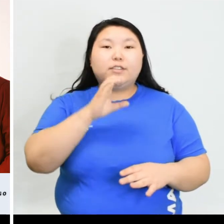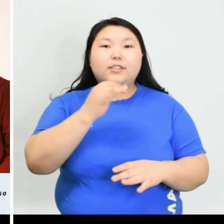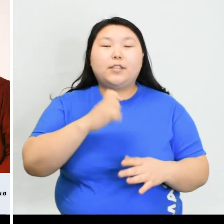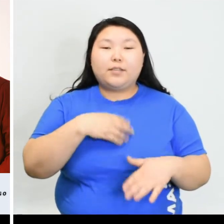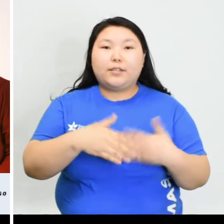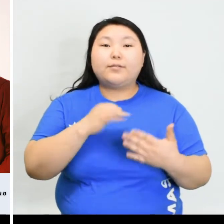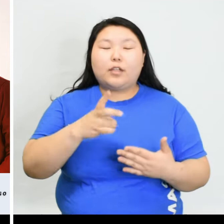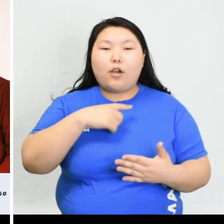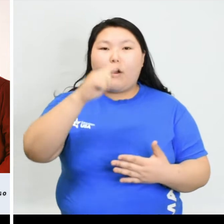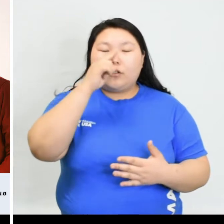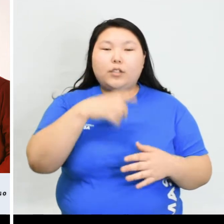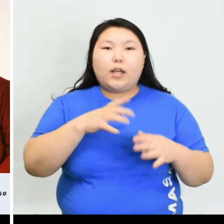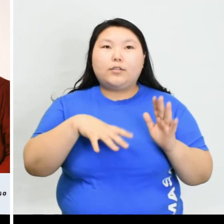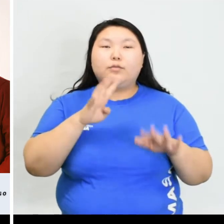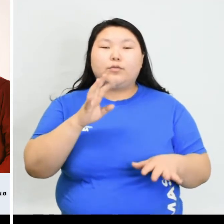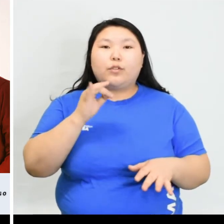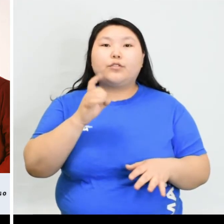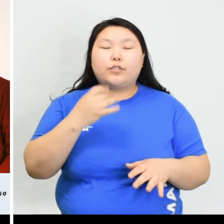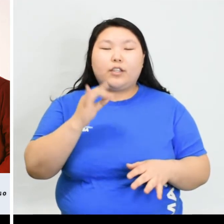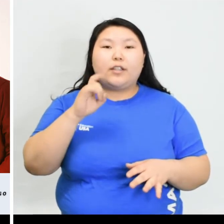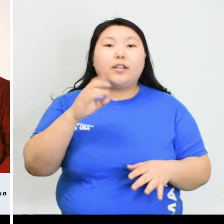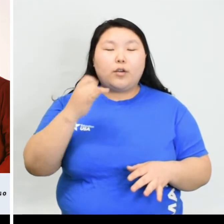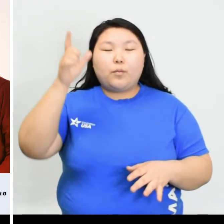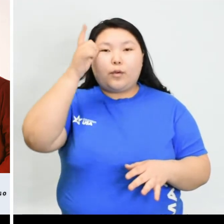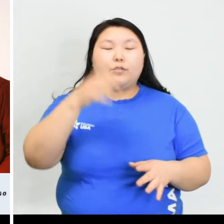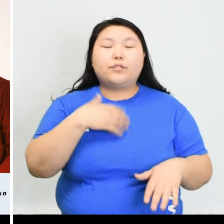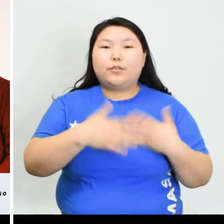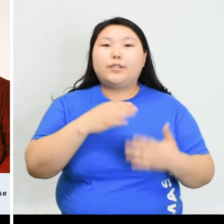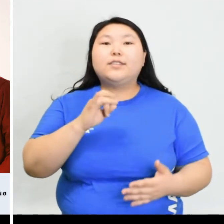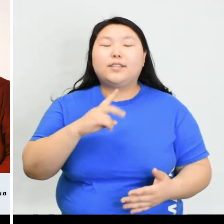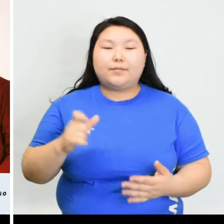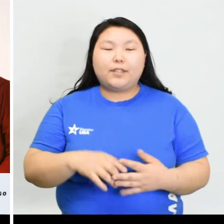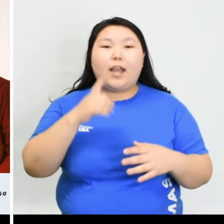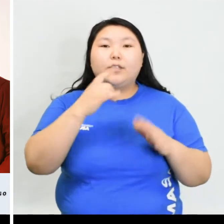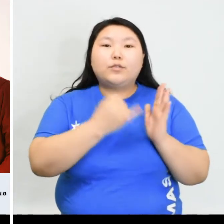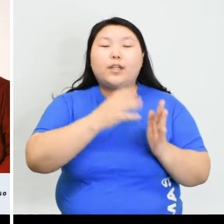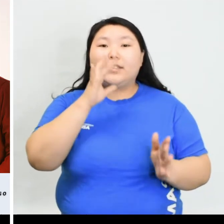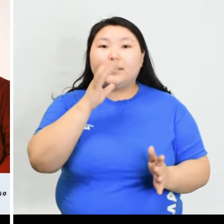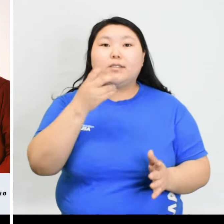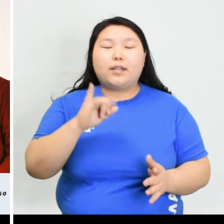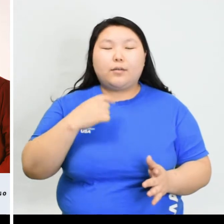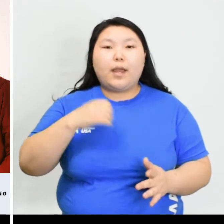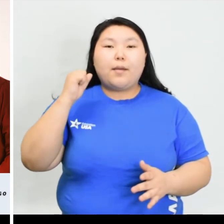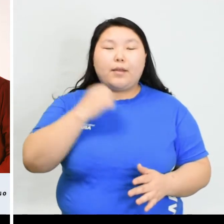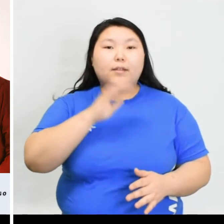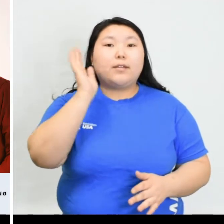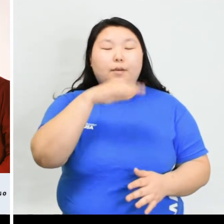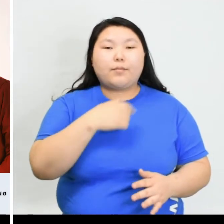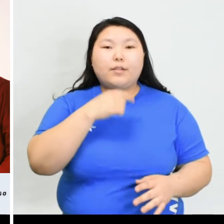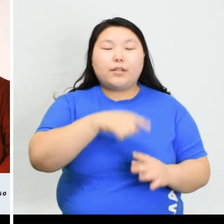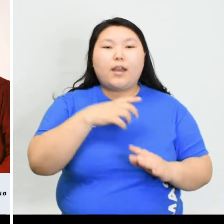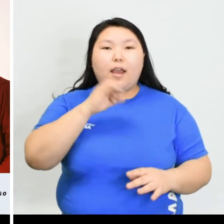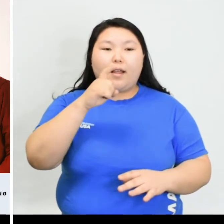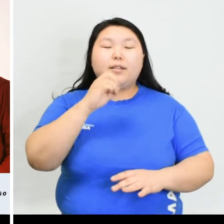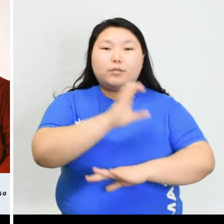боловсролын системээр явсан. Тэгээ Орос 14-т л ер нь ихэнх боловсролоо өнгөрүүлсэн дээ. Тэгээд 16 настайда би Америк